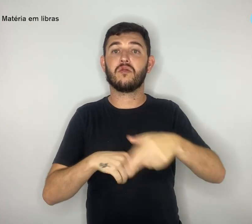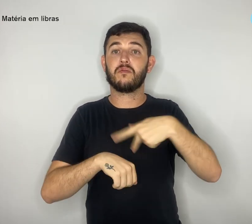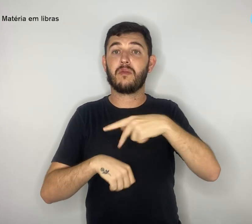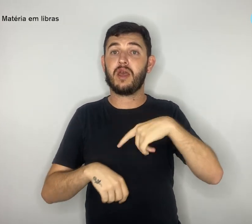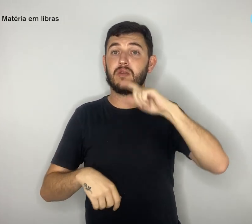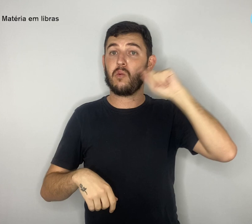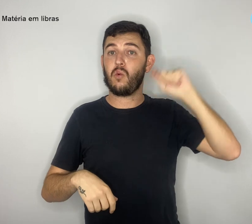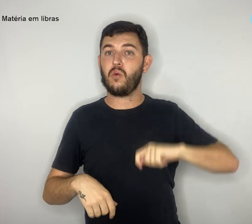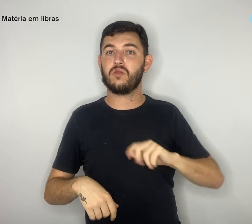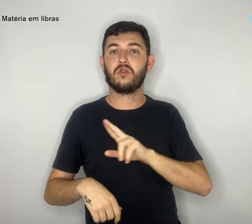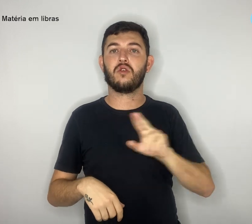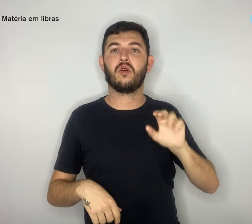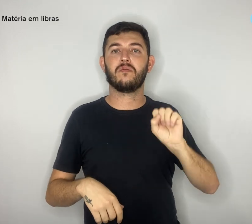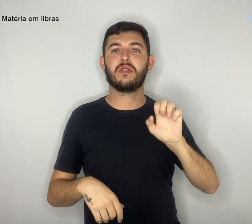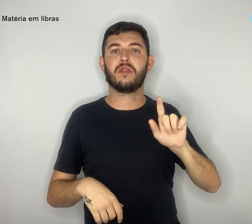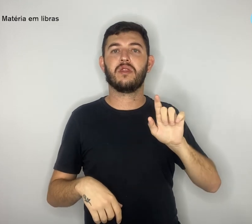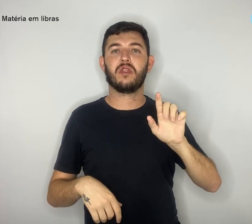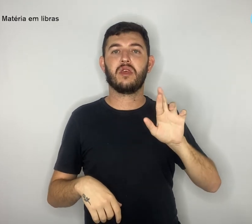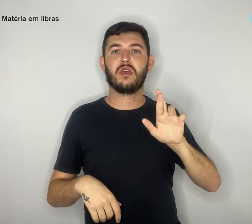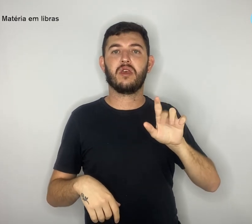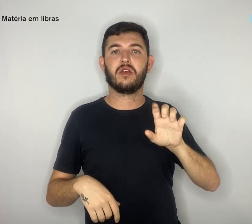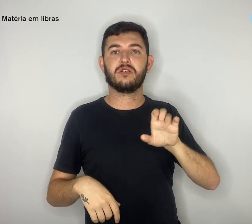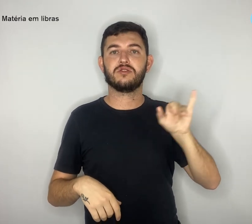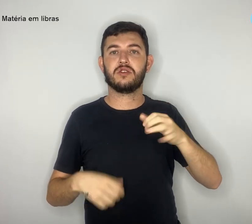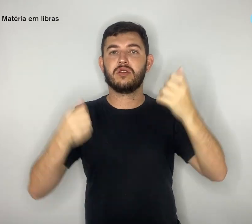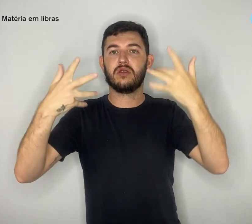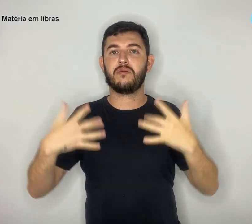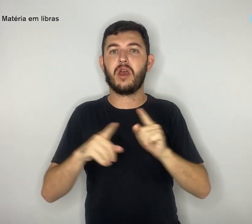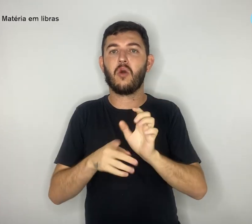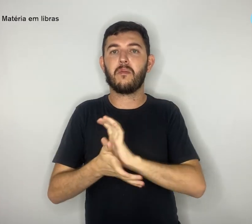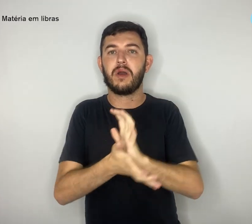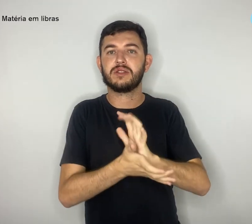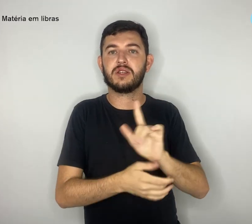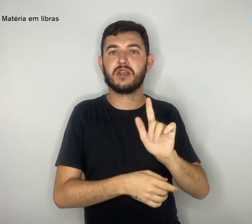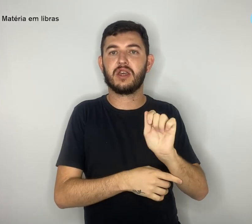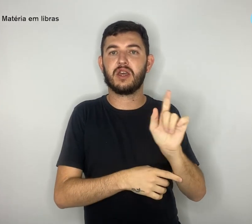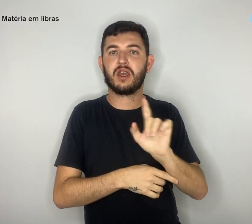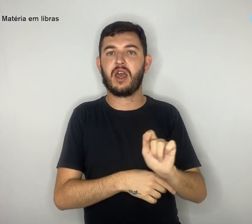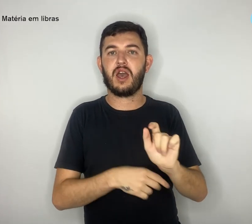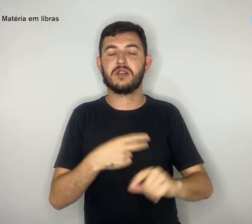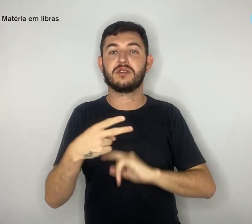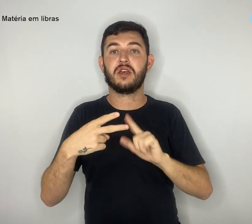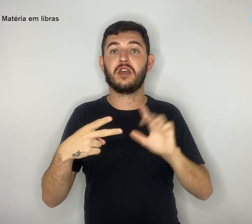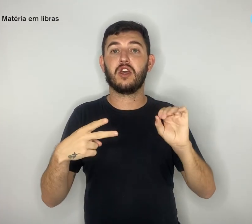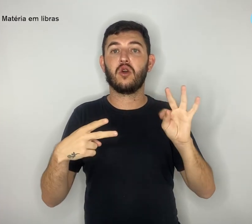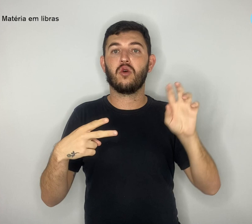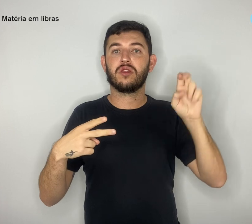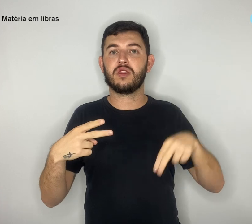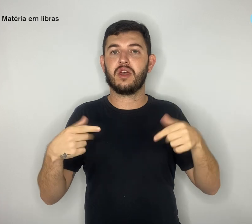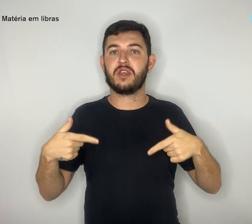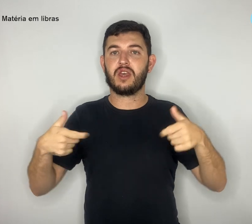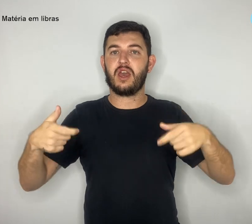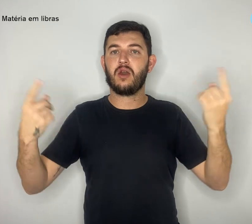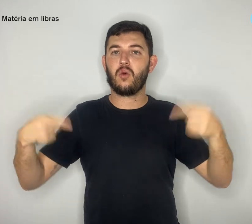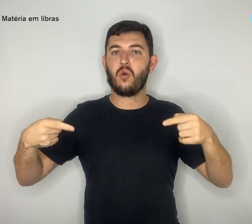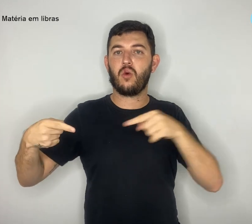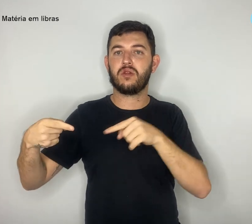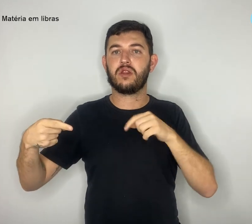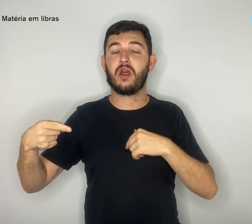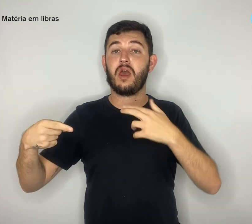afirma que o massacre a Gaza e a guerra da OTAN contra a Rússia são guerras ocidentais, contra